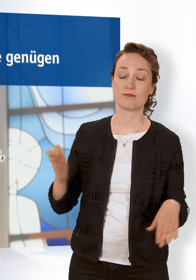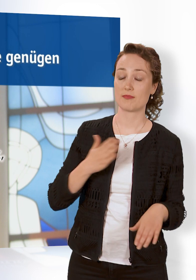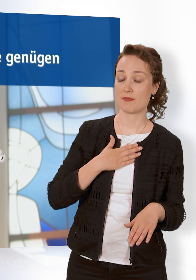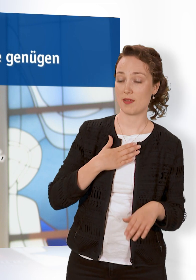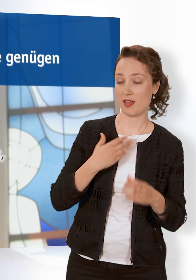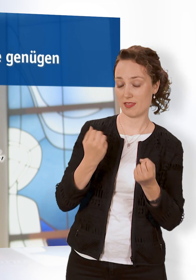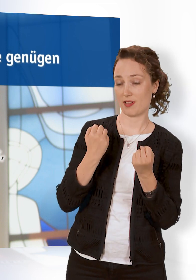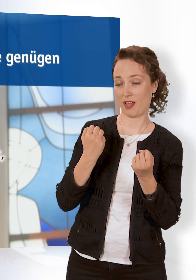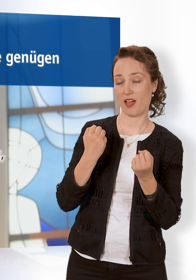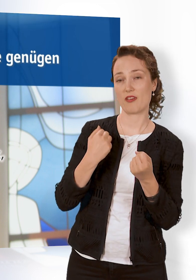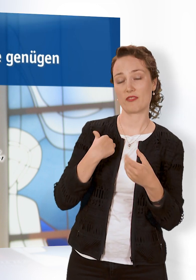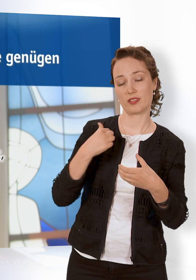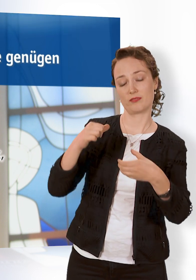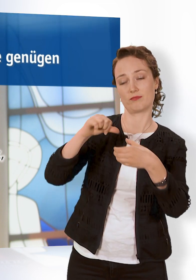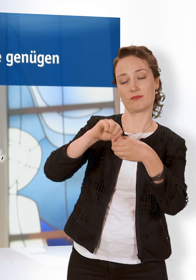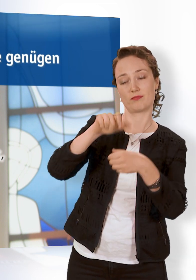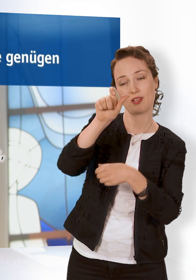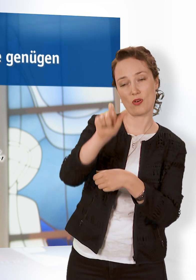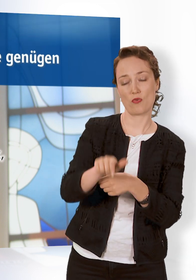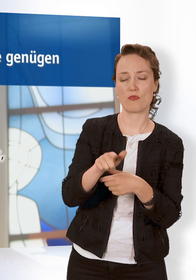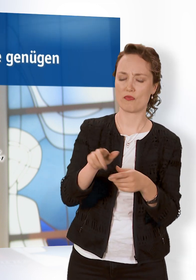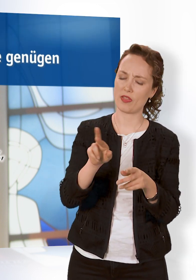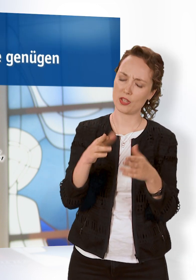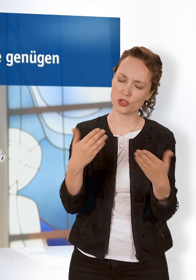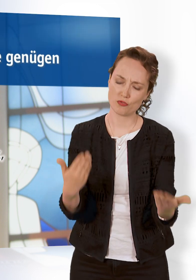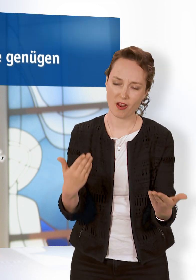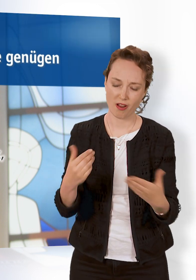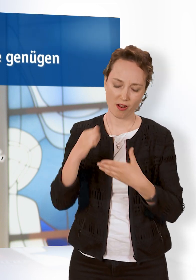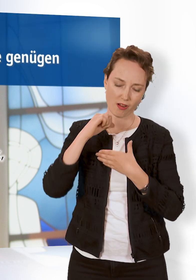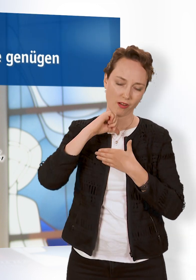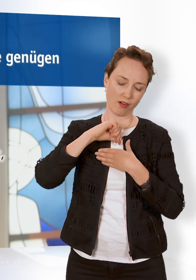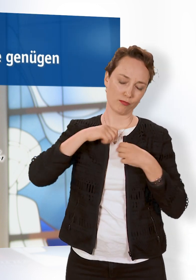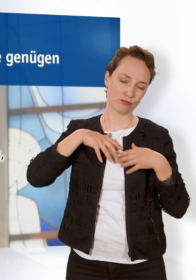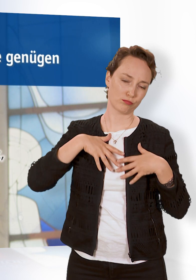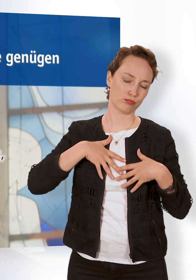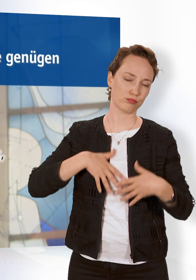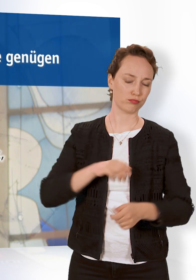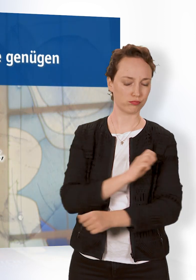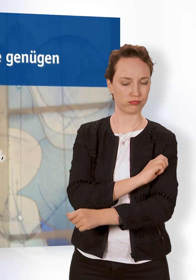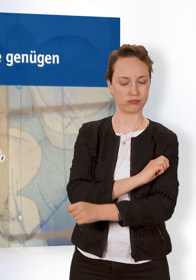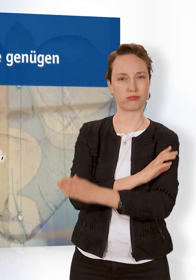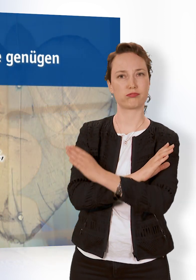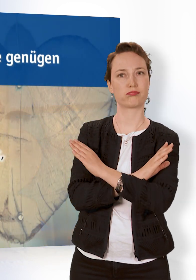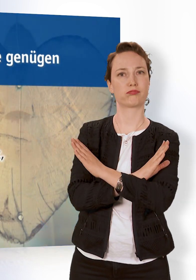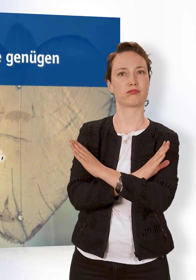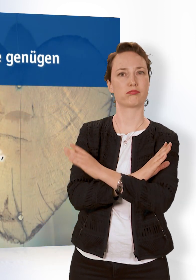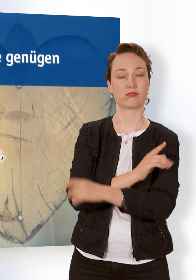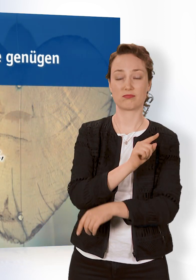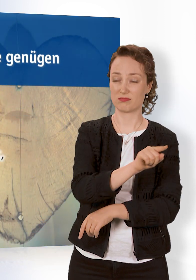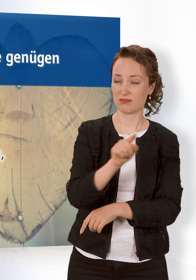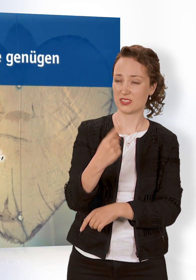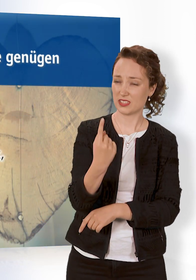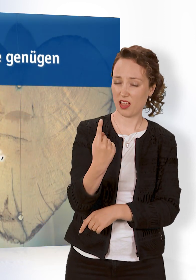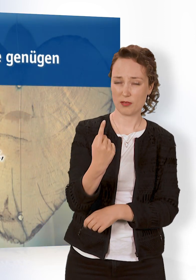Denn meine Kraft ist in den Schwachen mächtig und stark. In